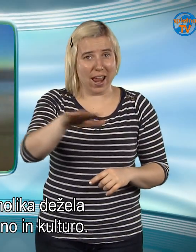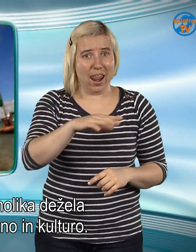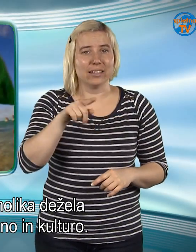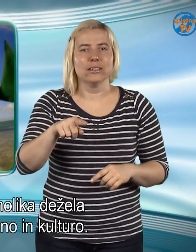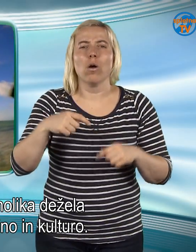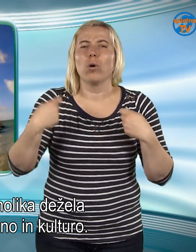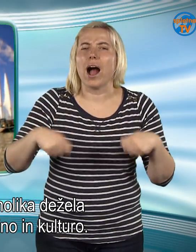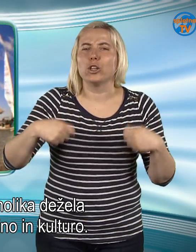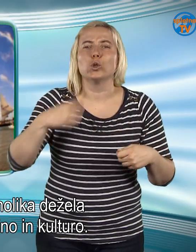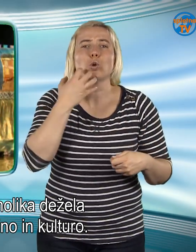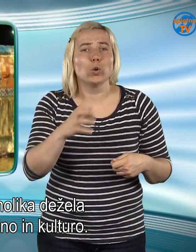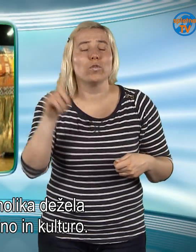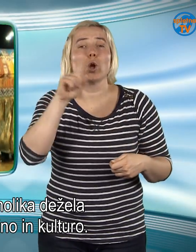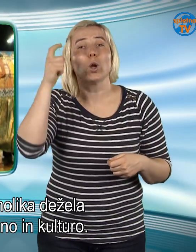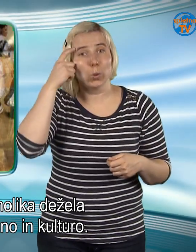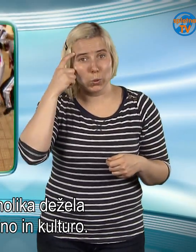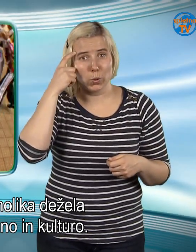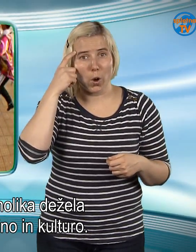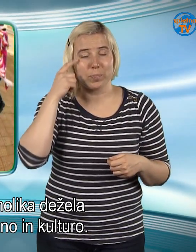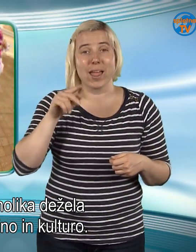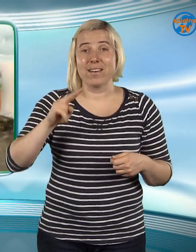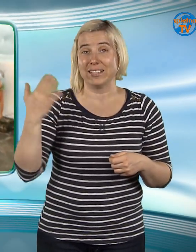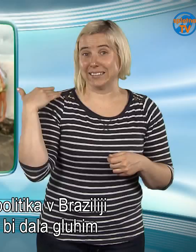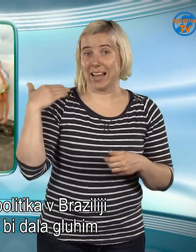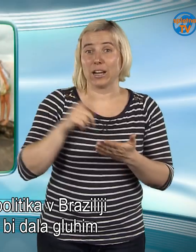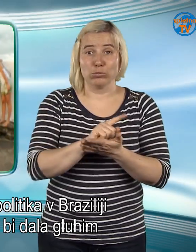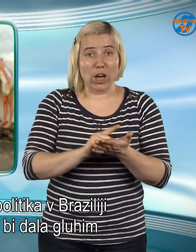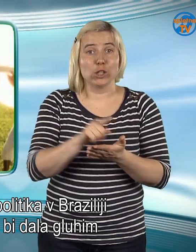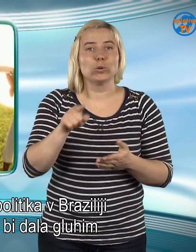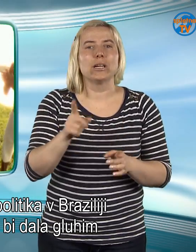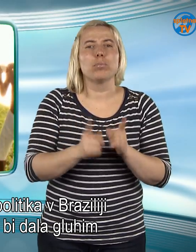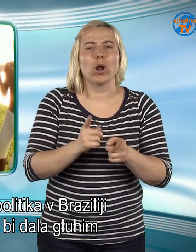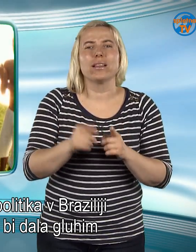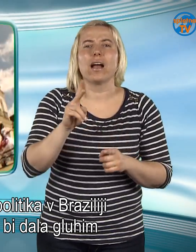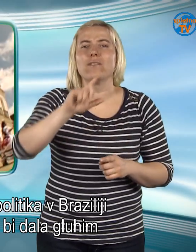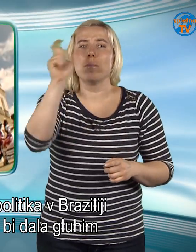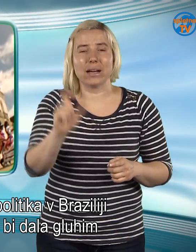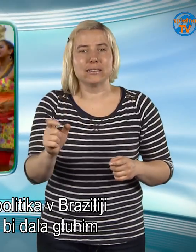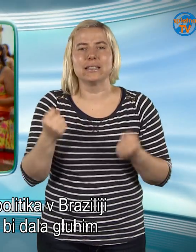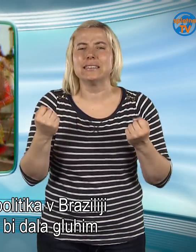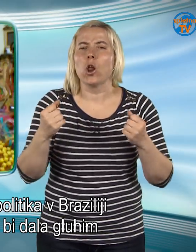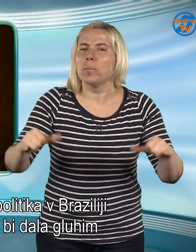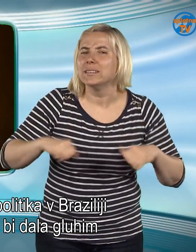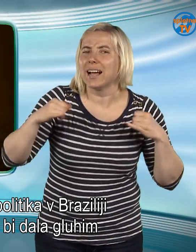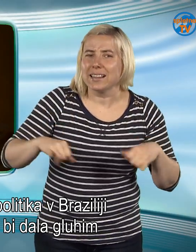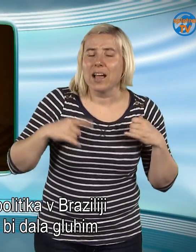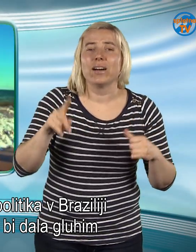z bogato zgodovino in kulturo. V zadnjem času si politika v Braziliji zelo prizadeva, da bi